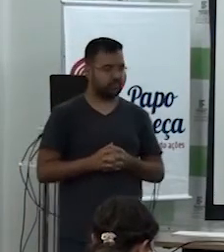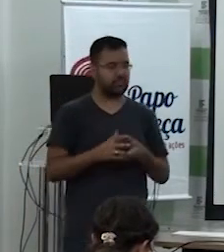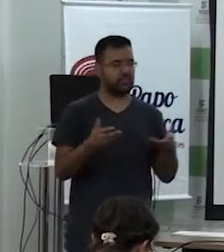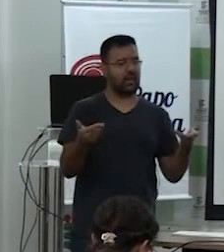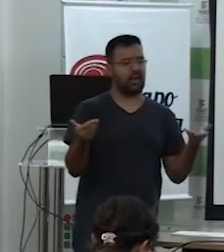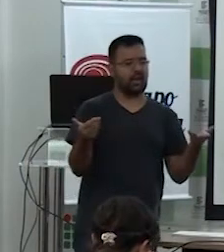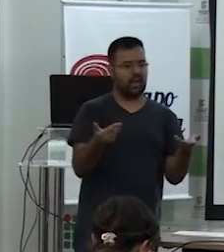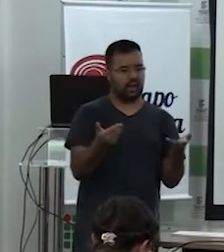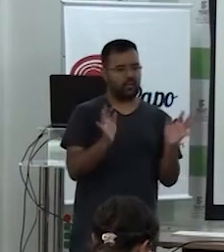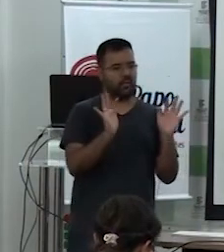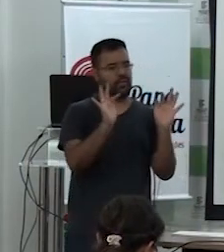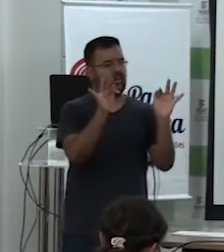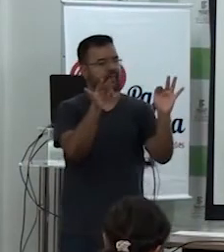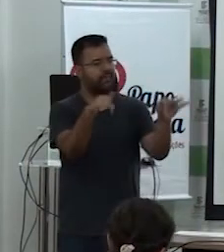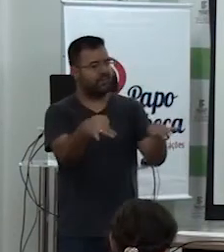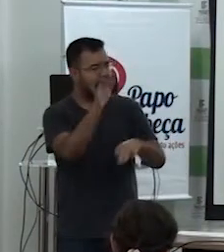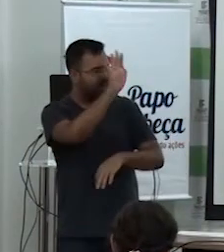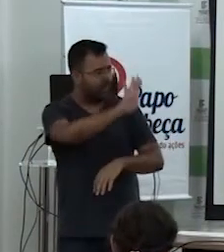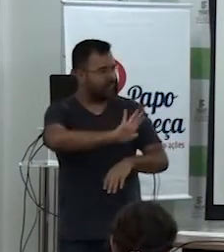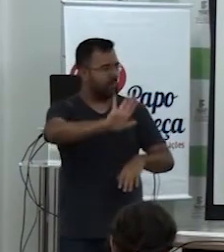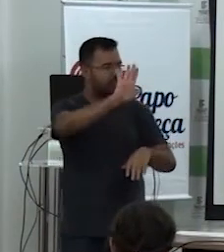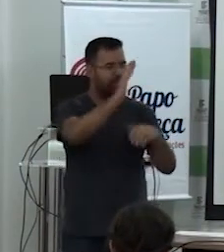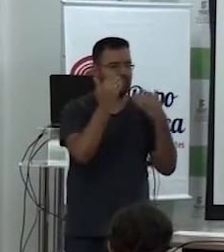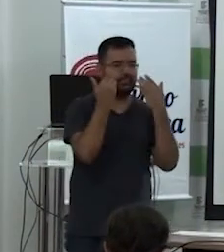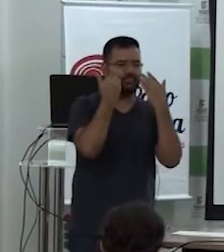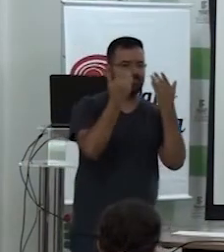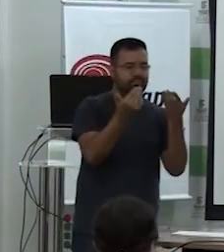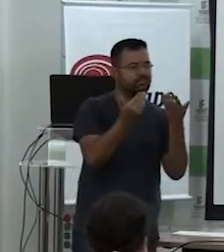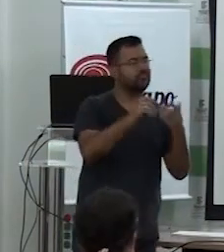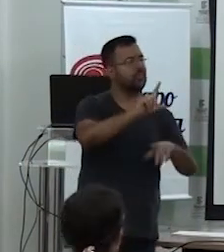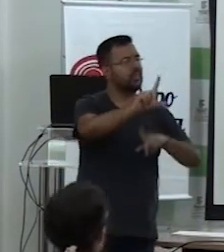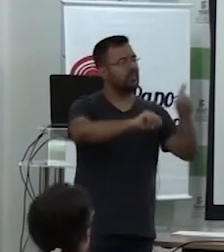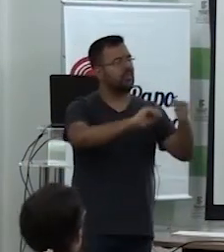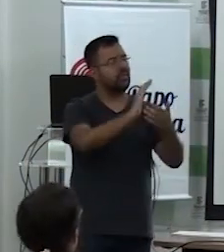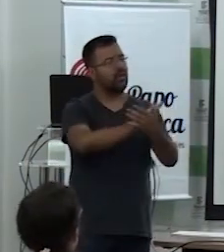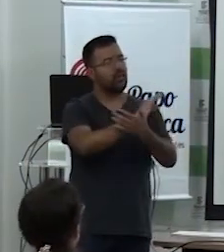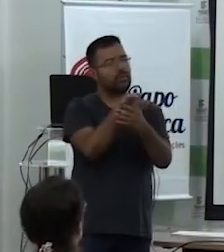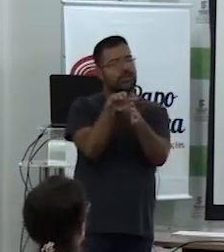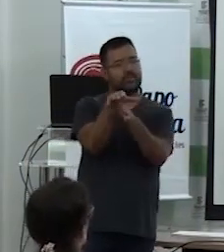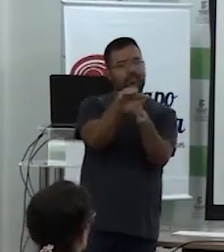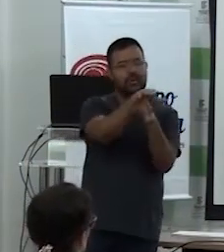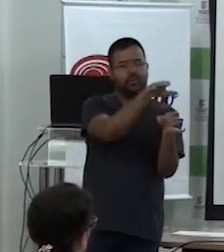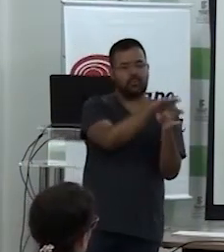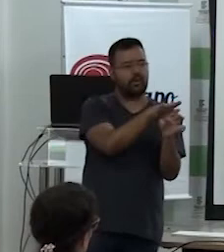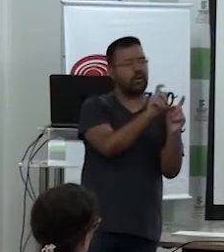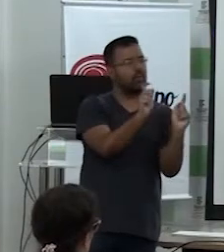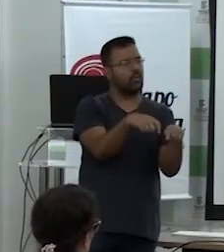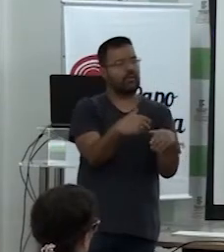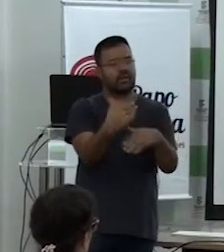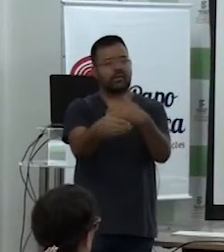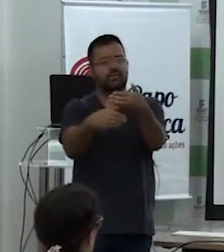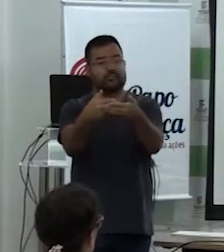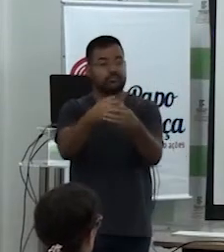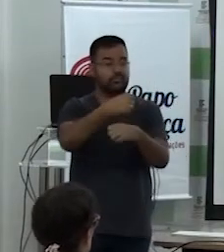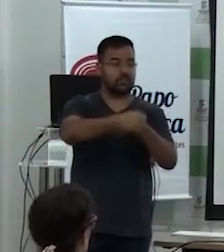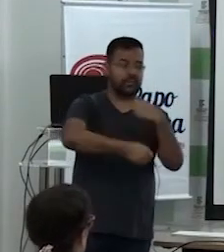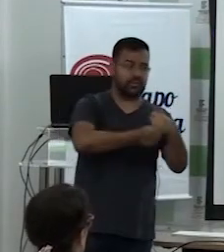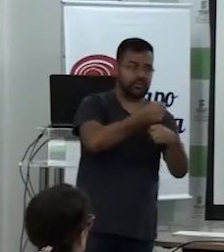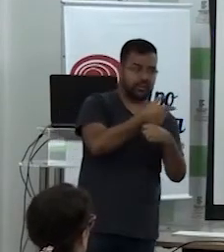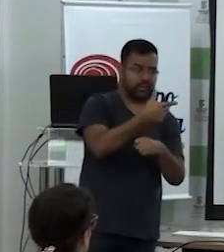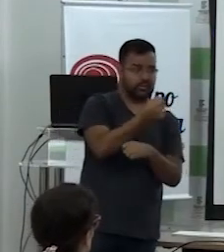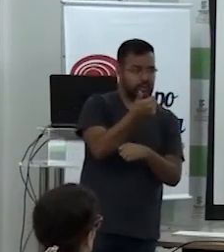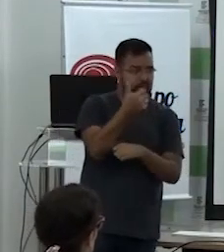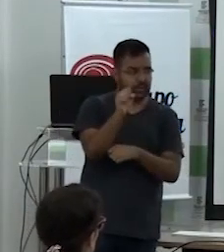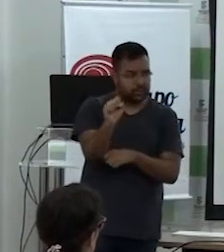aí o panorama. A gente destacou algumas recomendações que a gente pode avançar a partir de